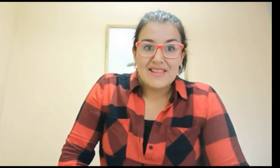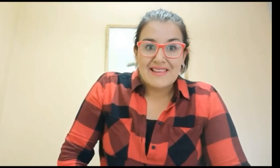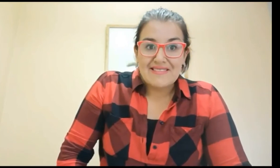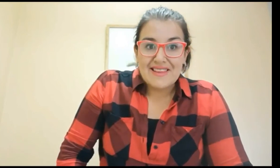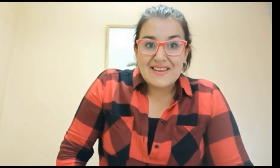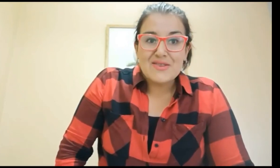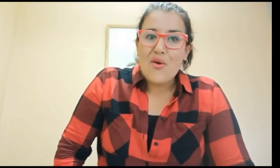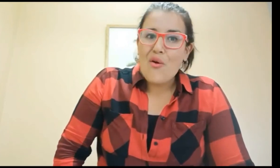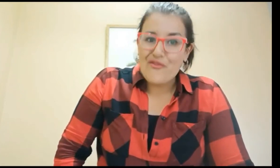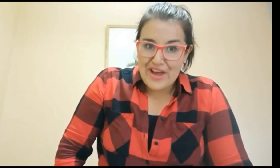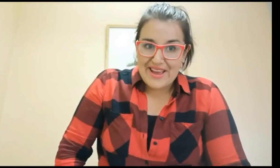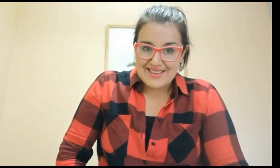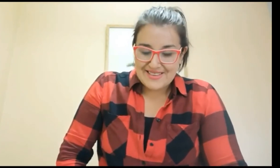643 ovejas.